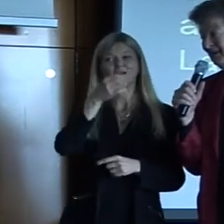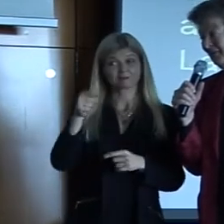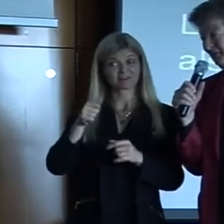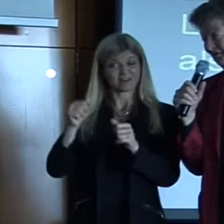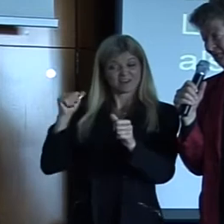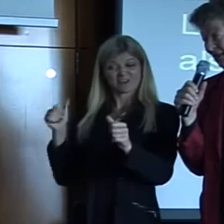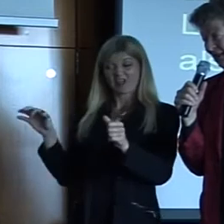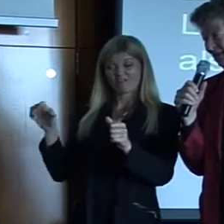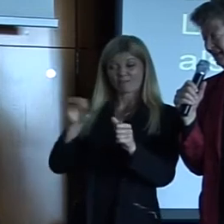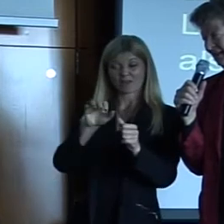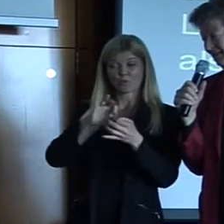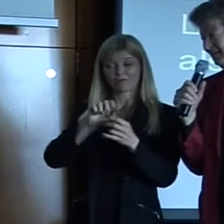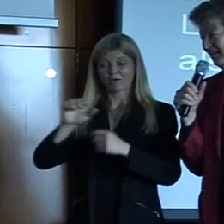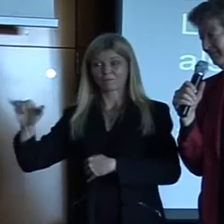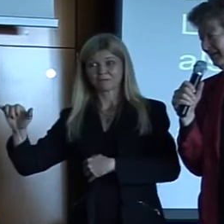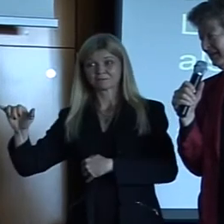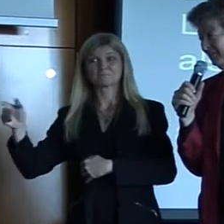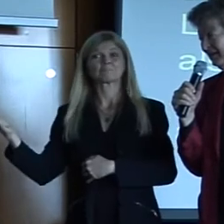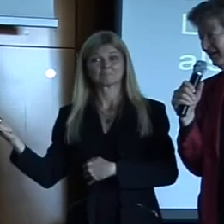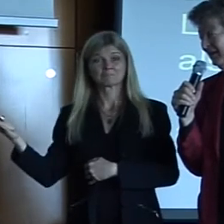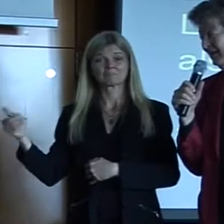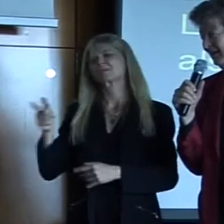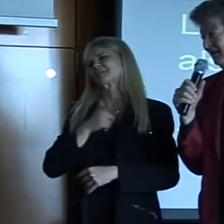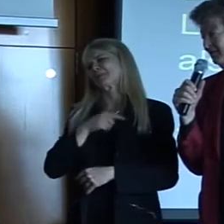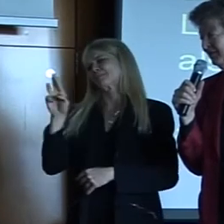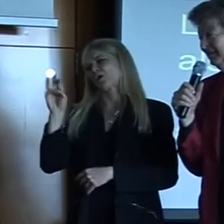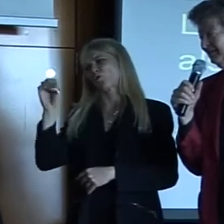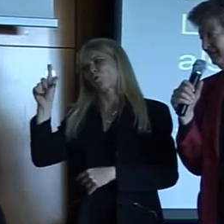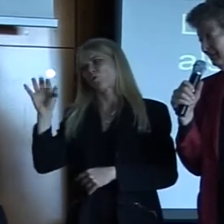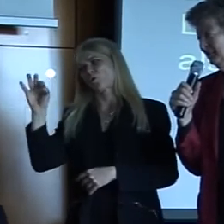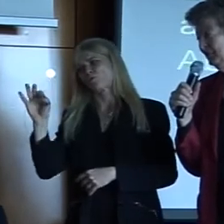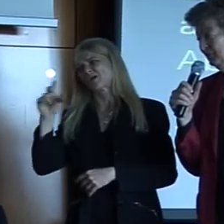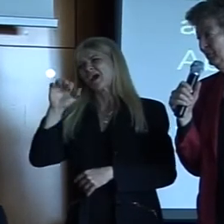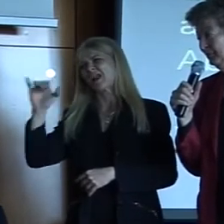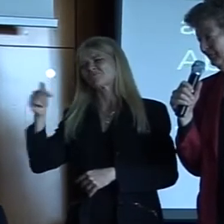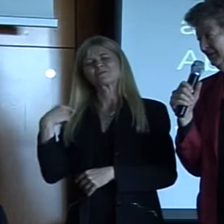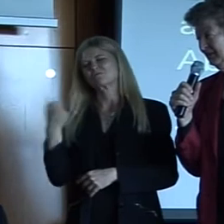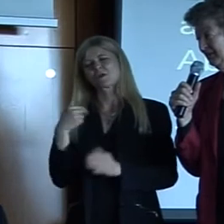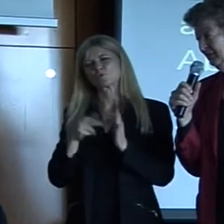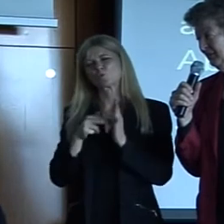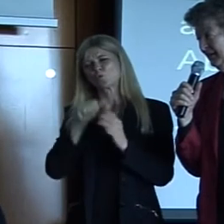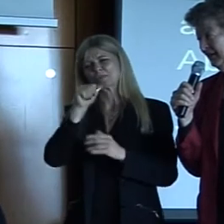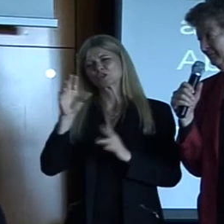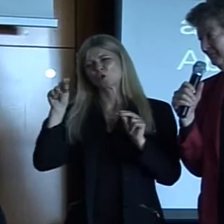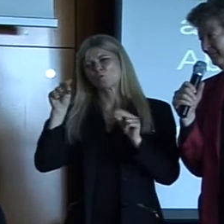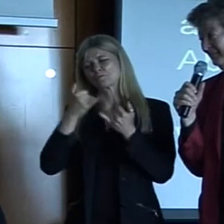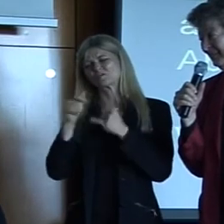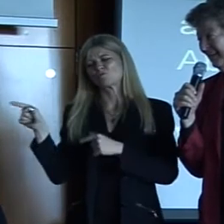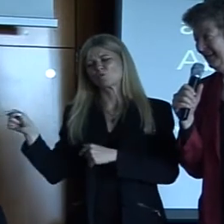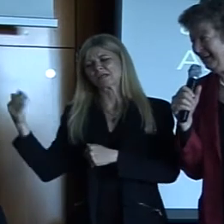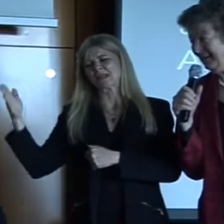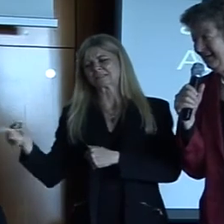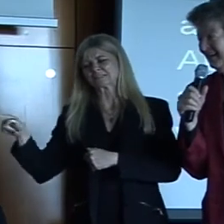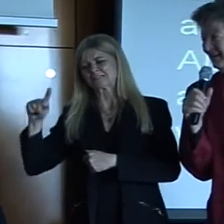Ja, lieber Rolf, das Alphabet haben wir noch nicht so geübt von hinten nach vorne.